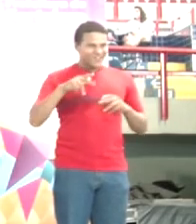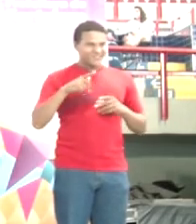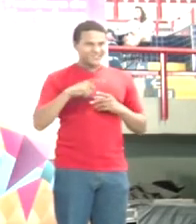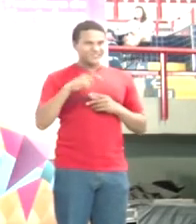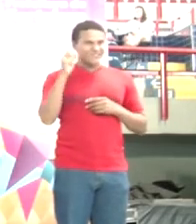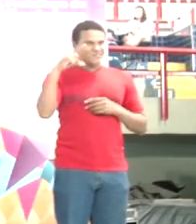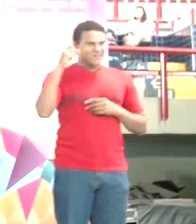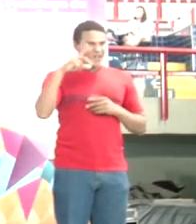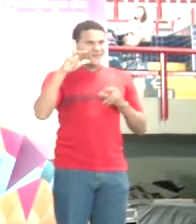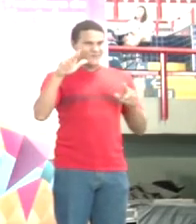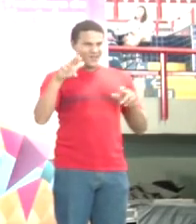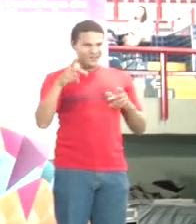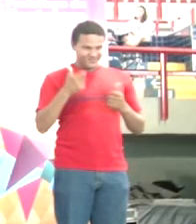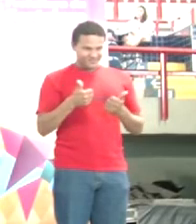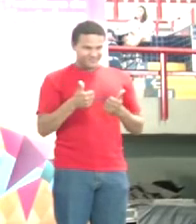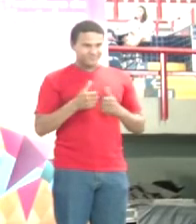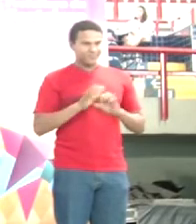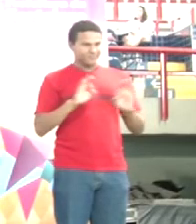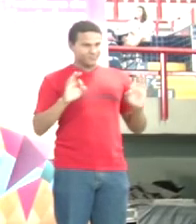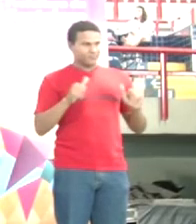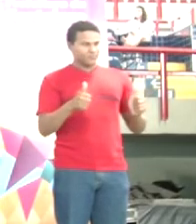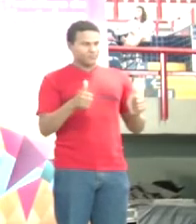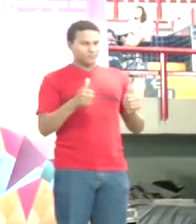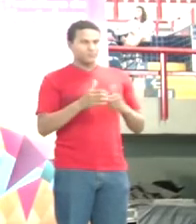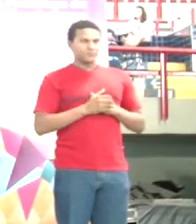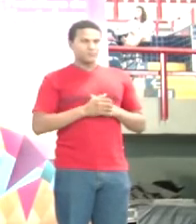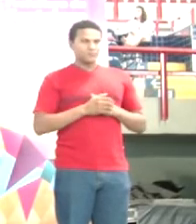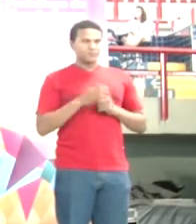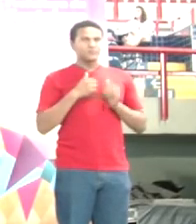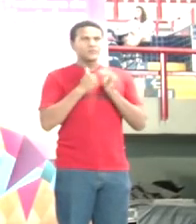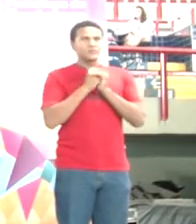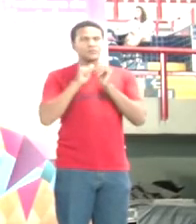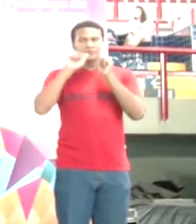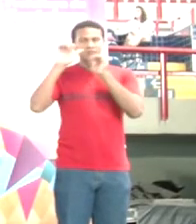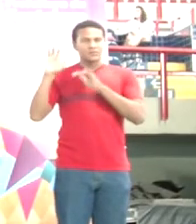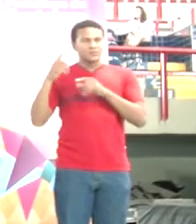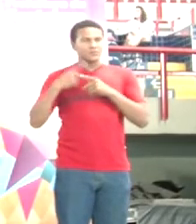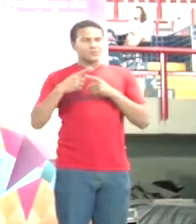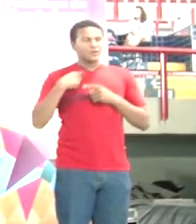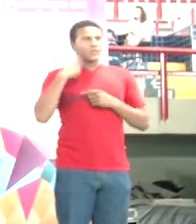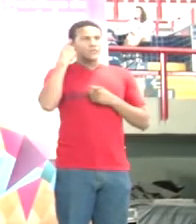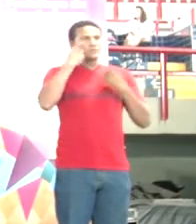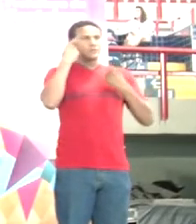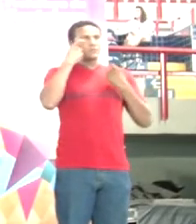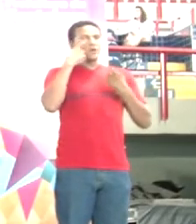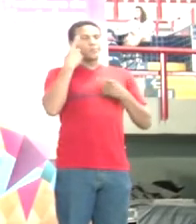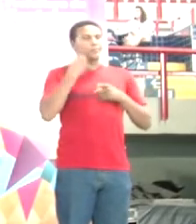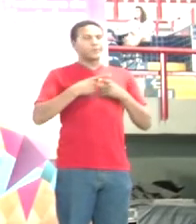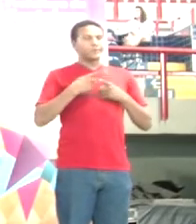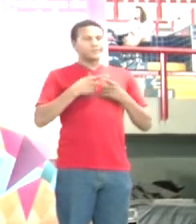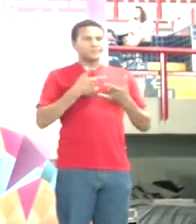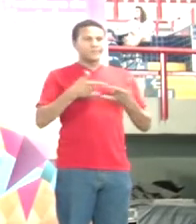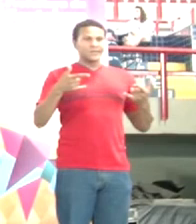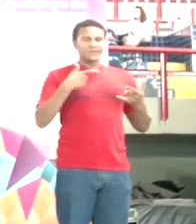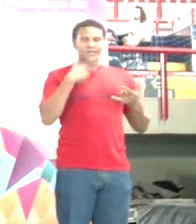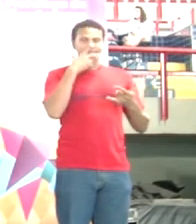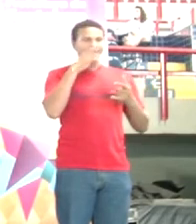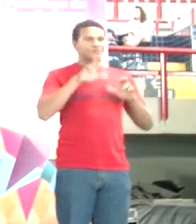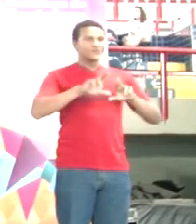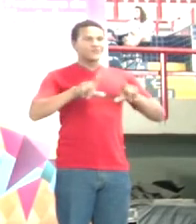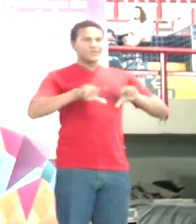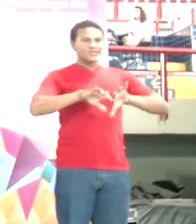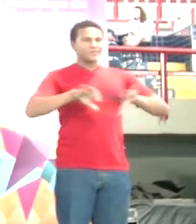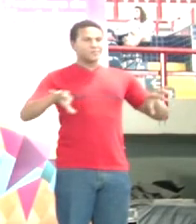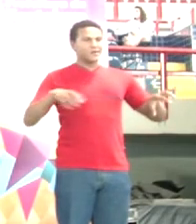né? Mas reza aí para dar tudo certo, né? Nossa viagem, eu estou preocupado porque eu não consegui a passagem junto com os meus filhos. A